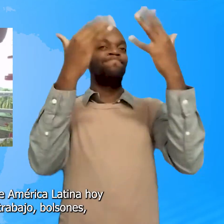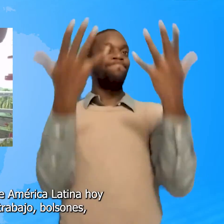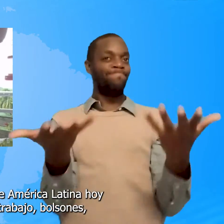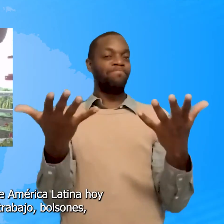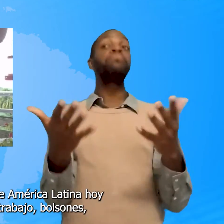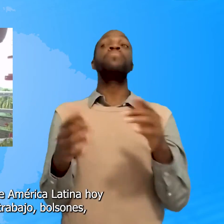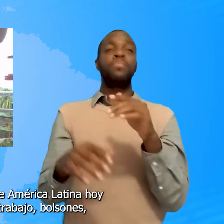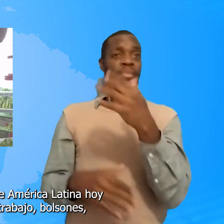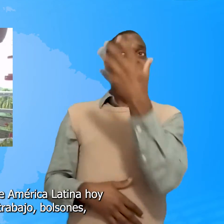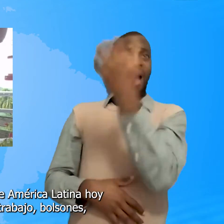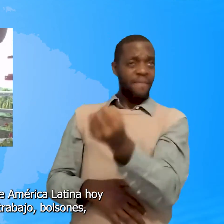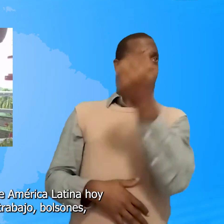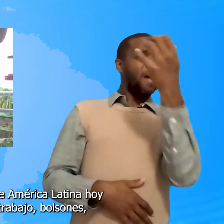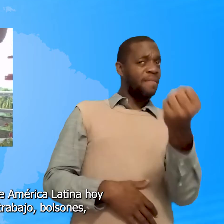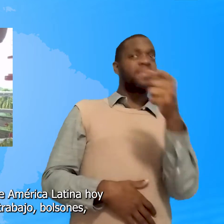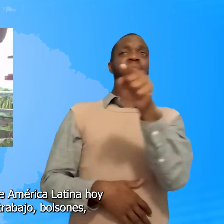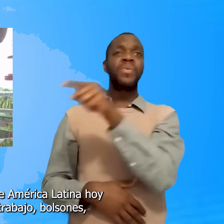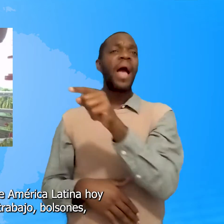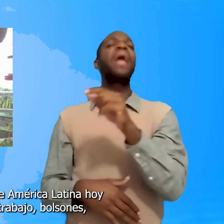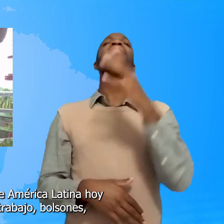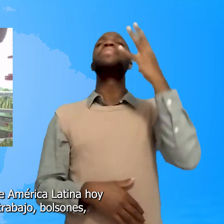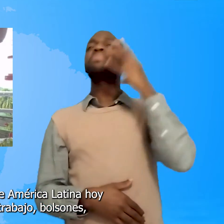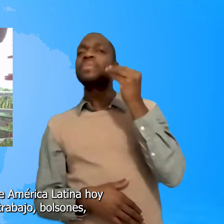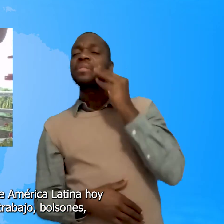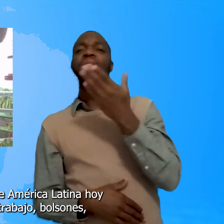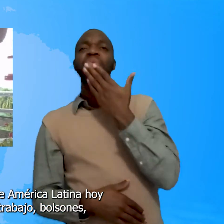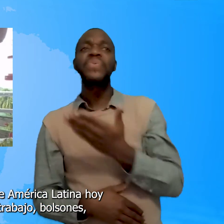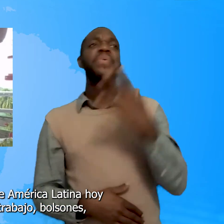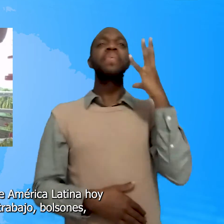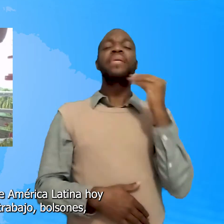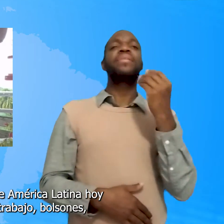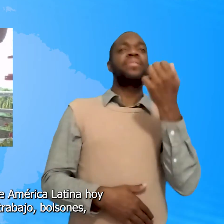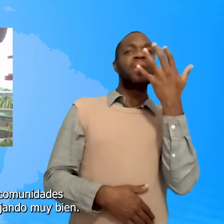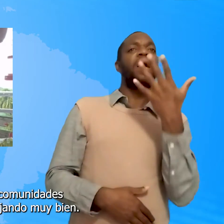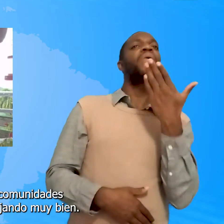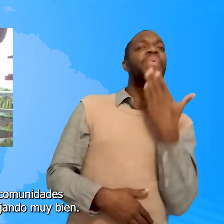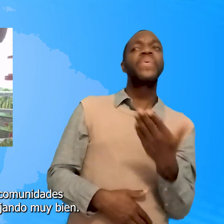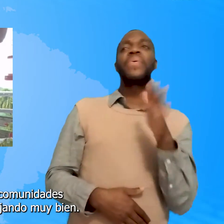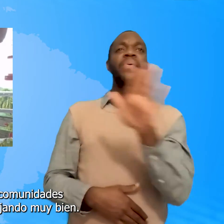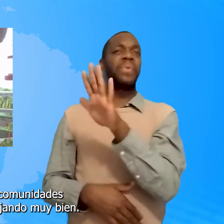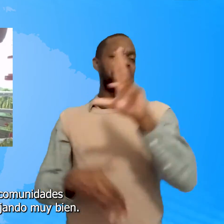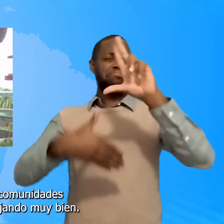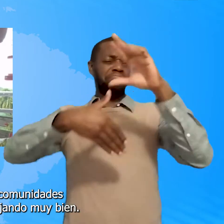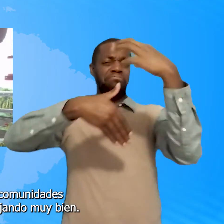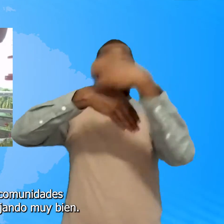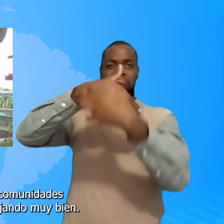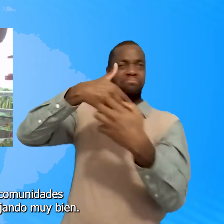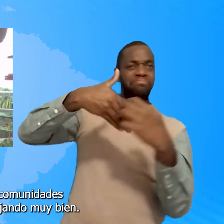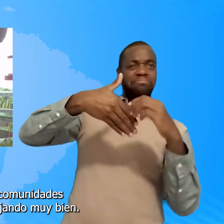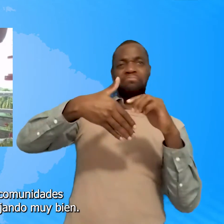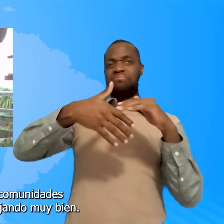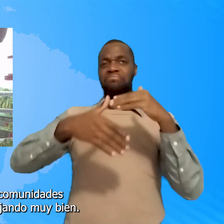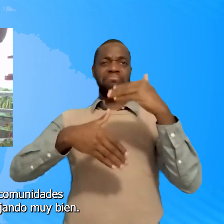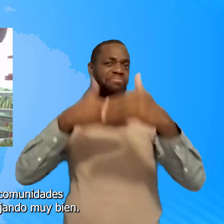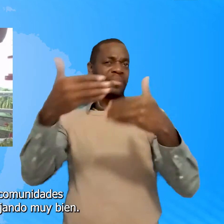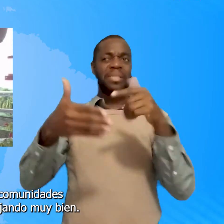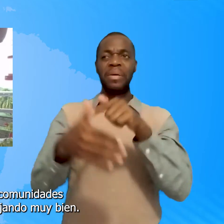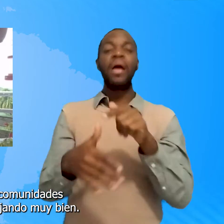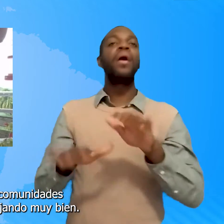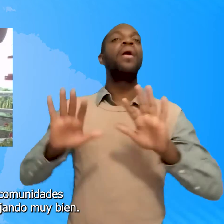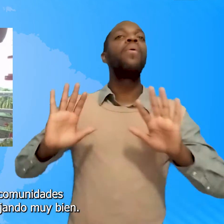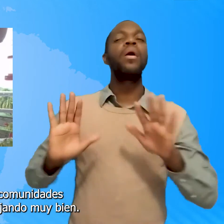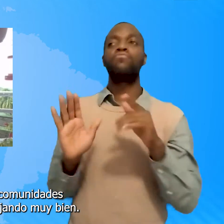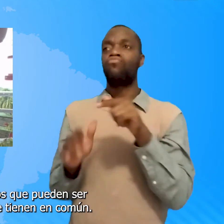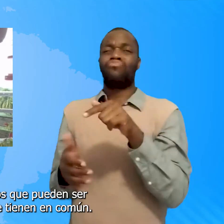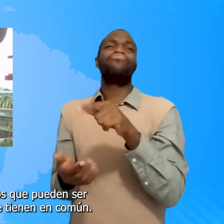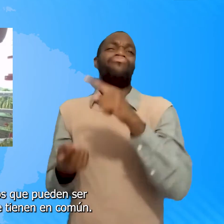en todos los países de América Latina hay bolsones de trabajo, bolsones, ejemplos de comunidades que están